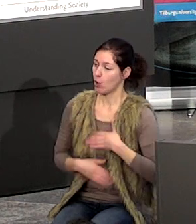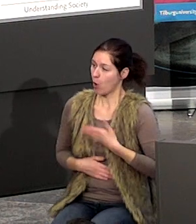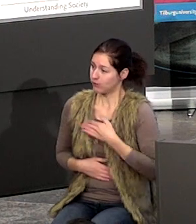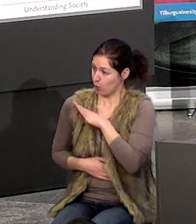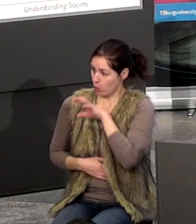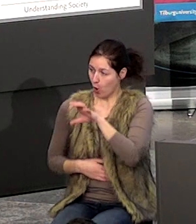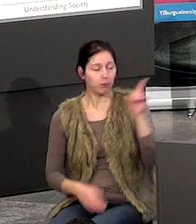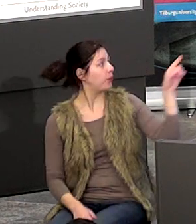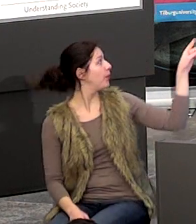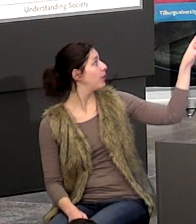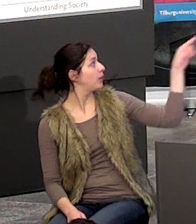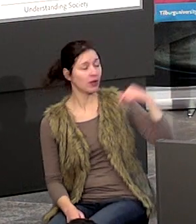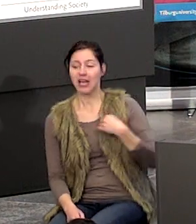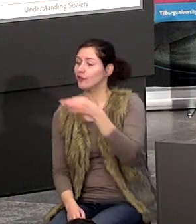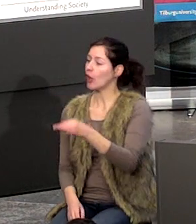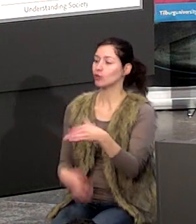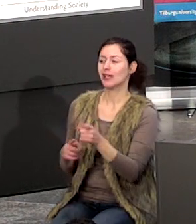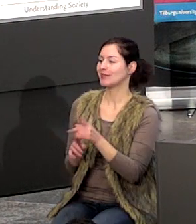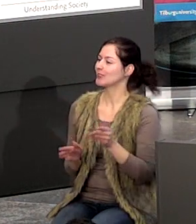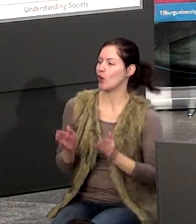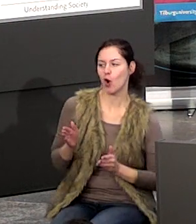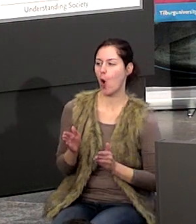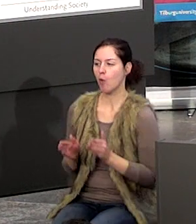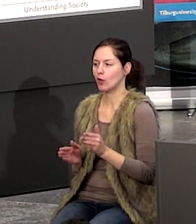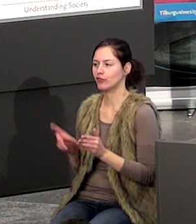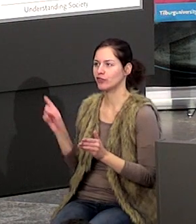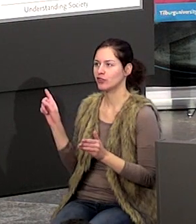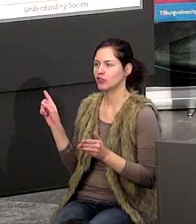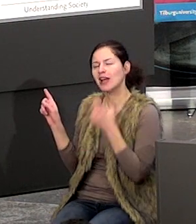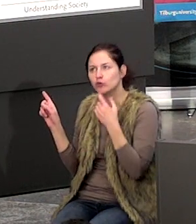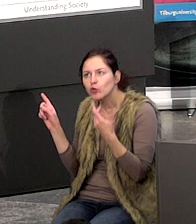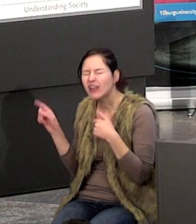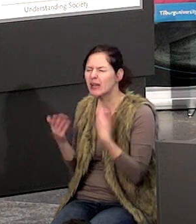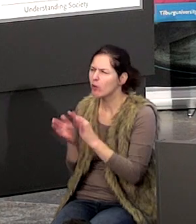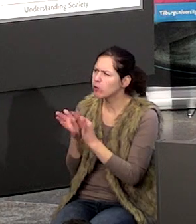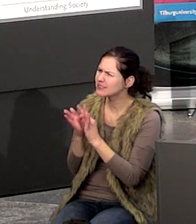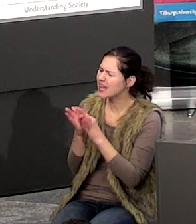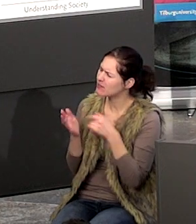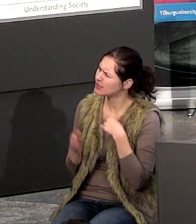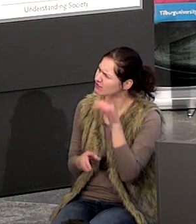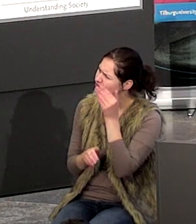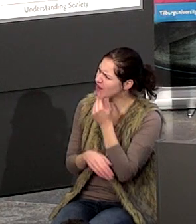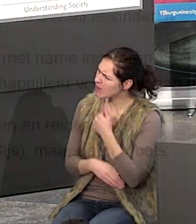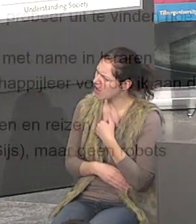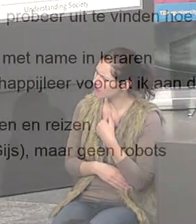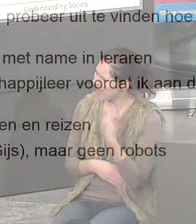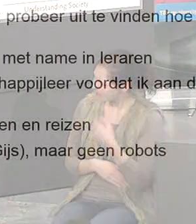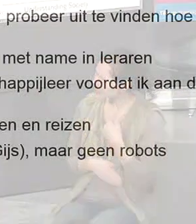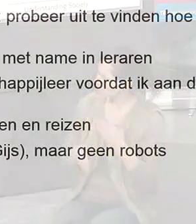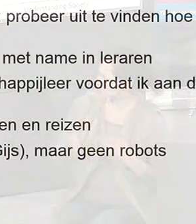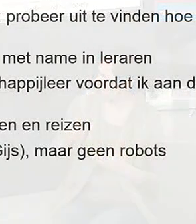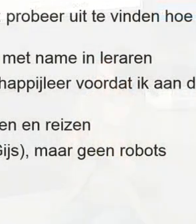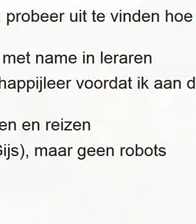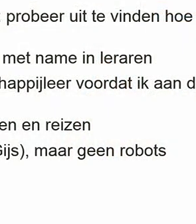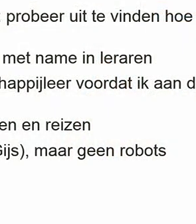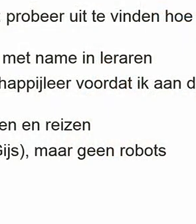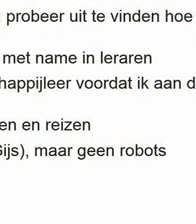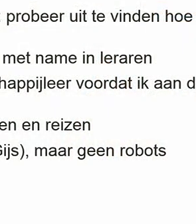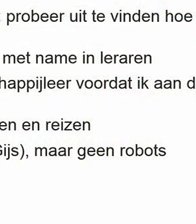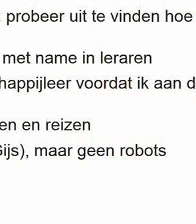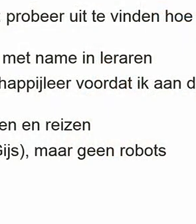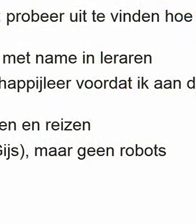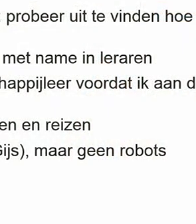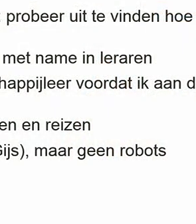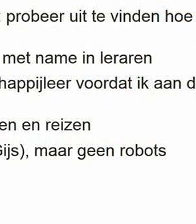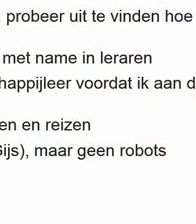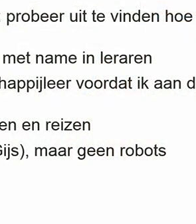erbij. Ik heb thuis geen robot, tenminste. Toen ik dat opschreef, dacht ik van, heb ik nou wel of geen robot? En heel eerlijk gezegd, wist ik het niet eens precies of ik er